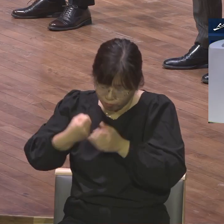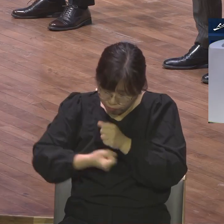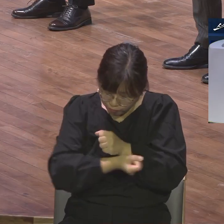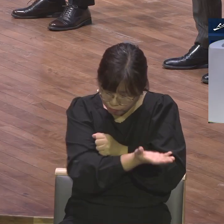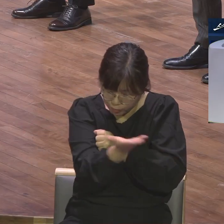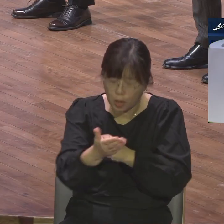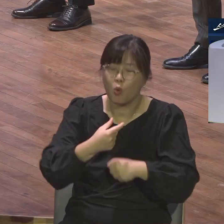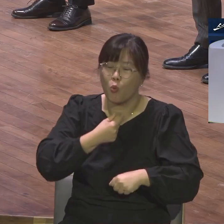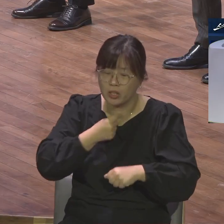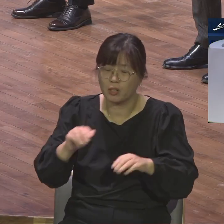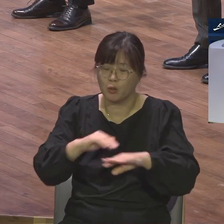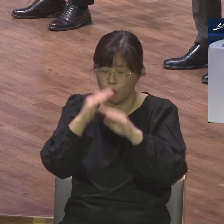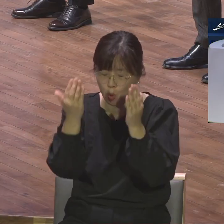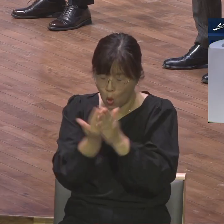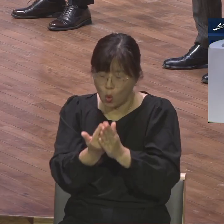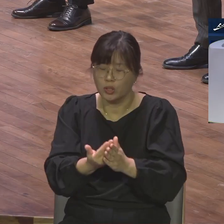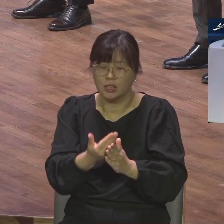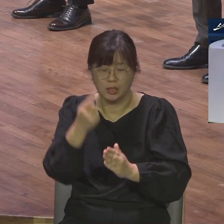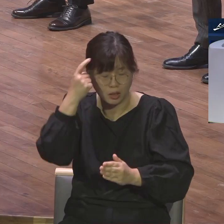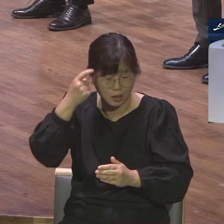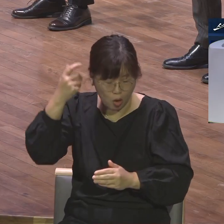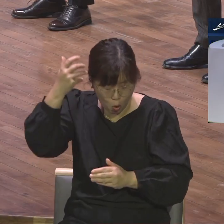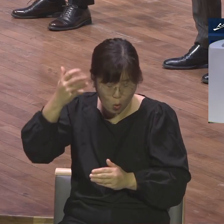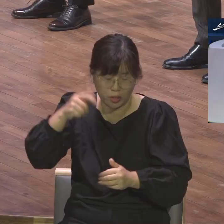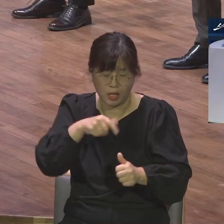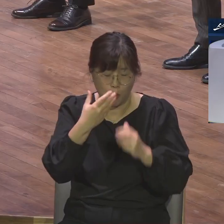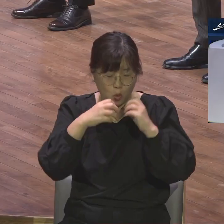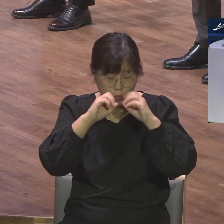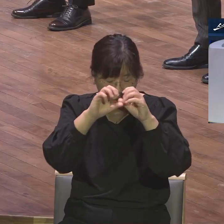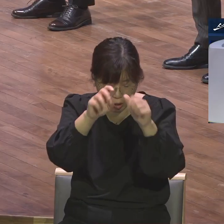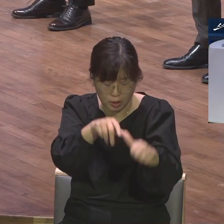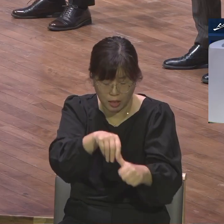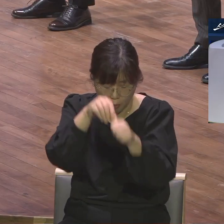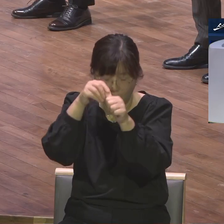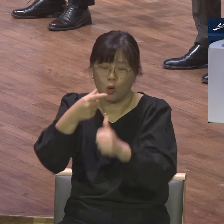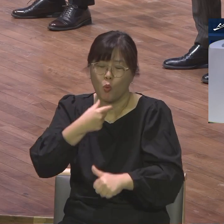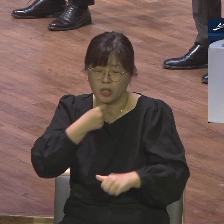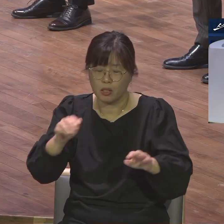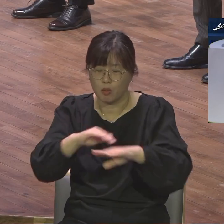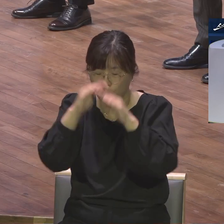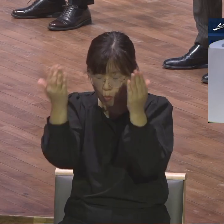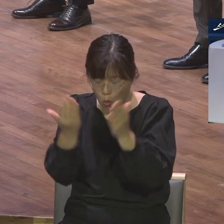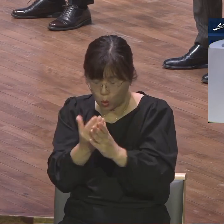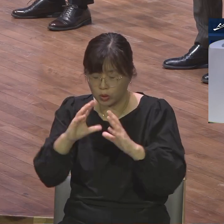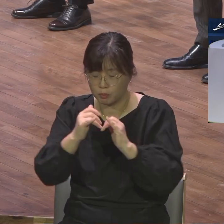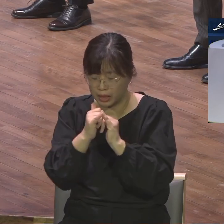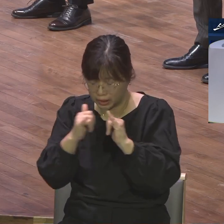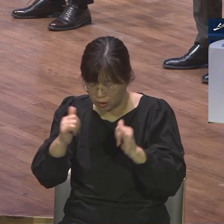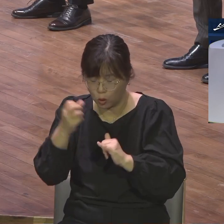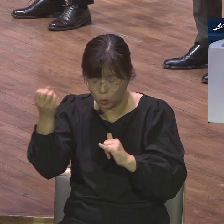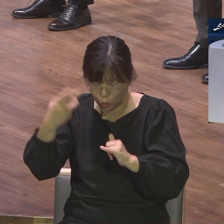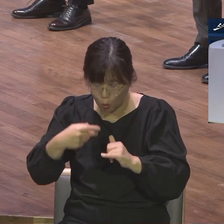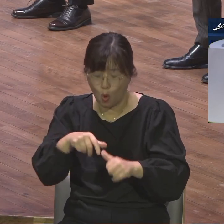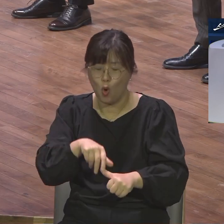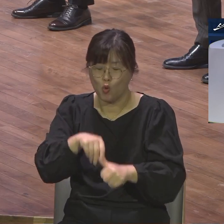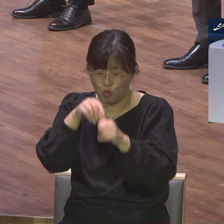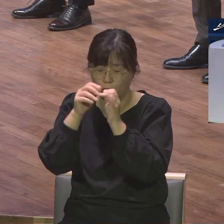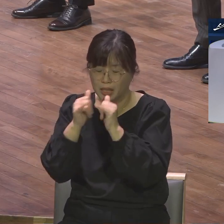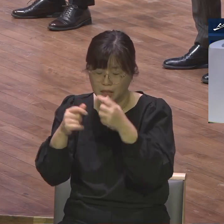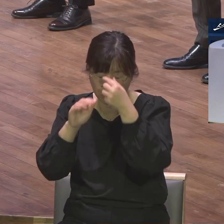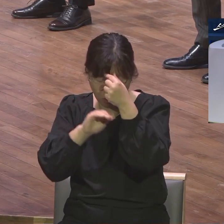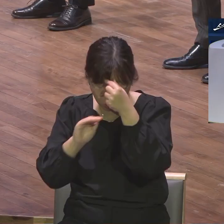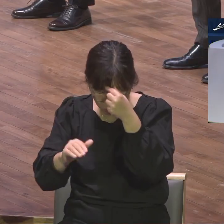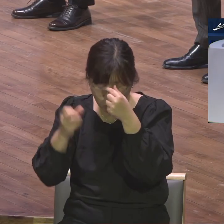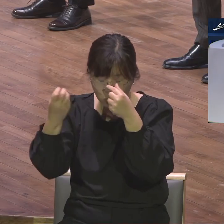영혼의 생명을 살리고 그리스도의 절대 제자 되기를 소원하는 이 자리에 모인 출애굽한 모든 백성들과 그들의 가정과 산업과 학업과